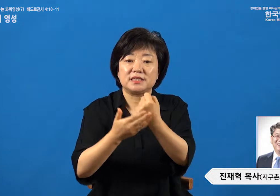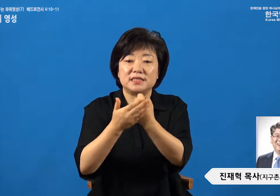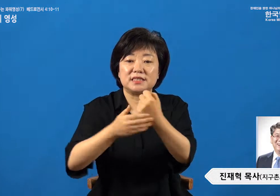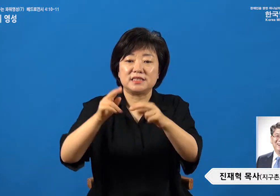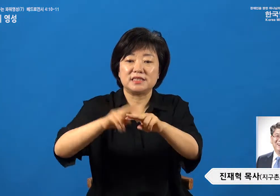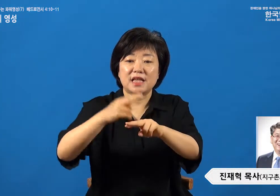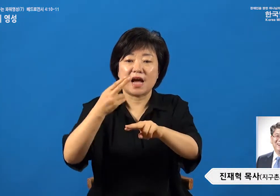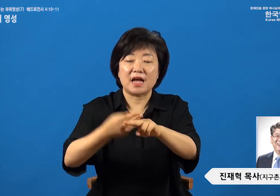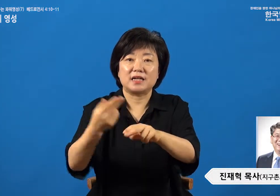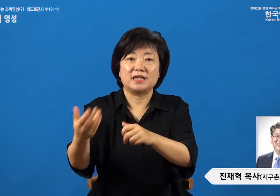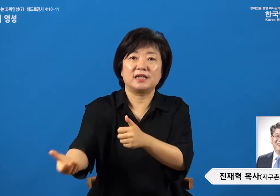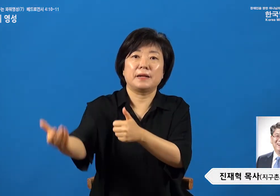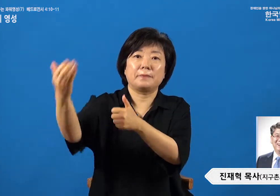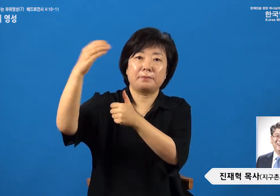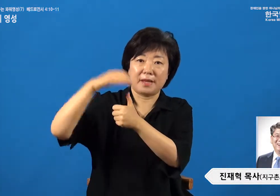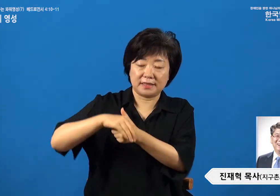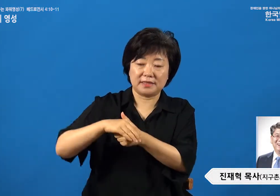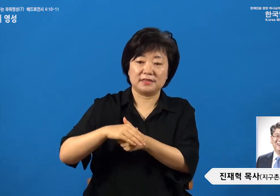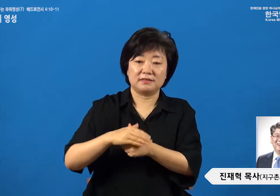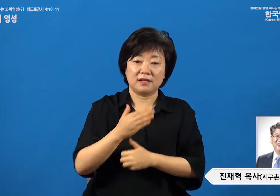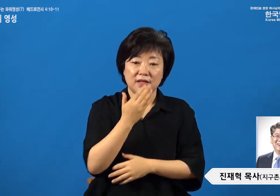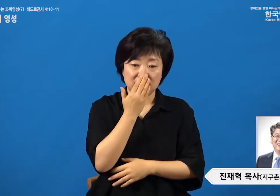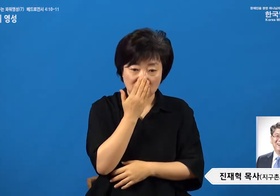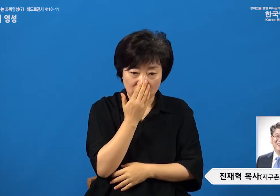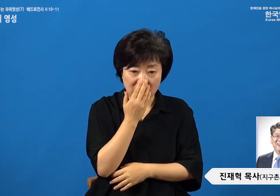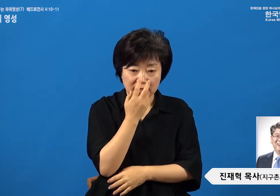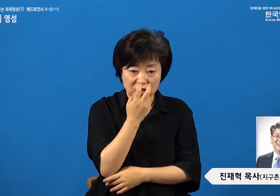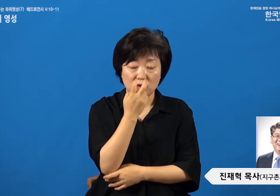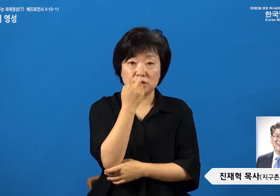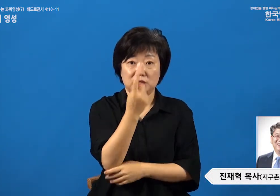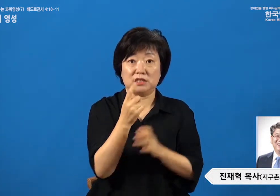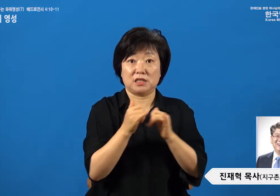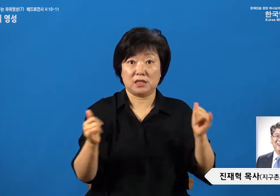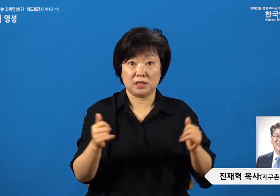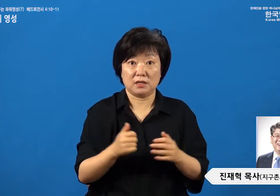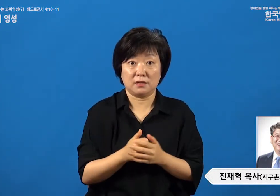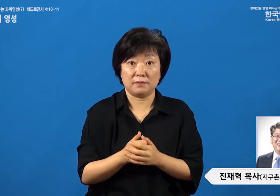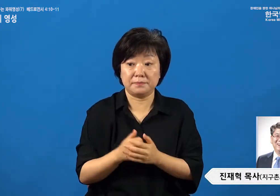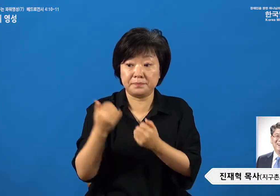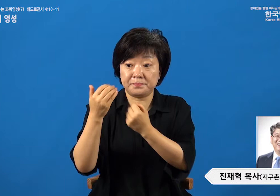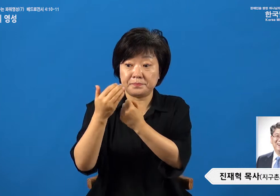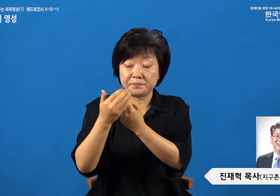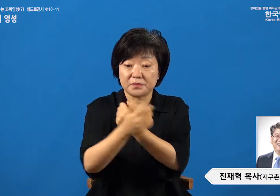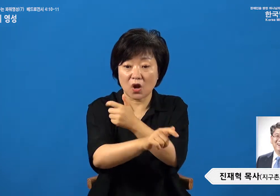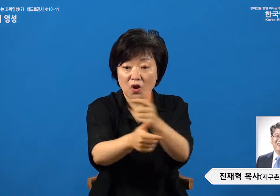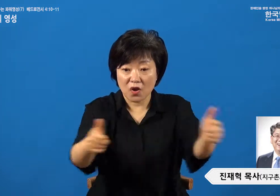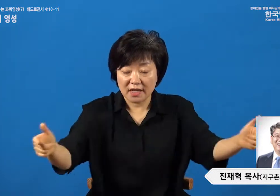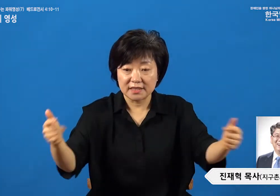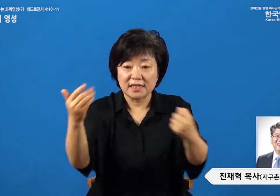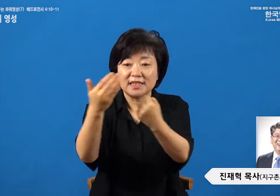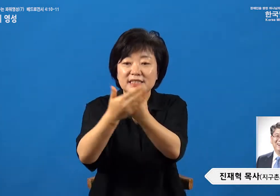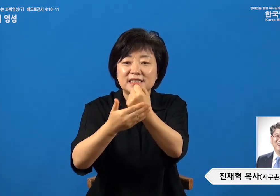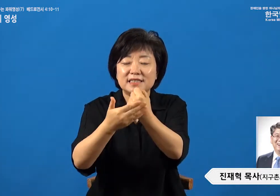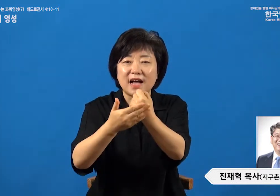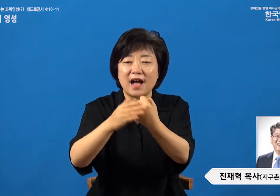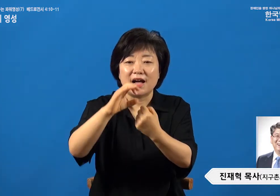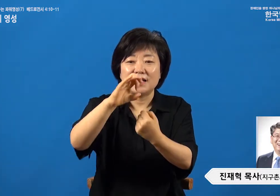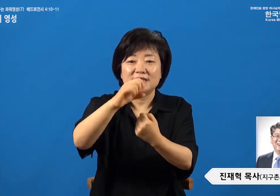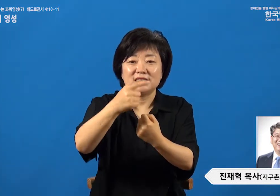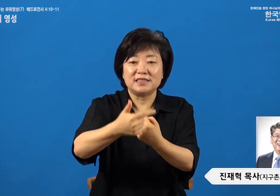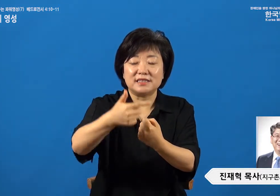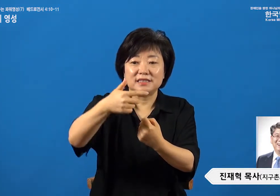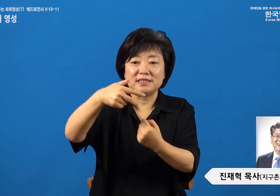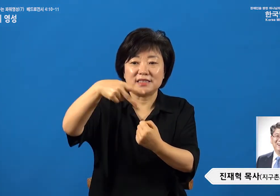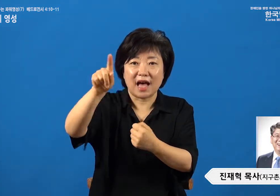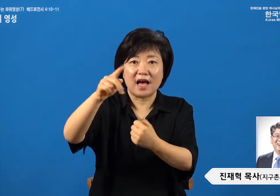선한 청지기, 은사를 맡은 선한 청지기가 아니라 여러 가지 은혜를